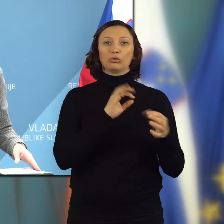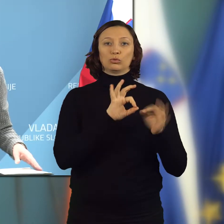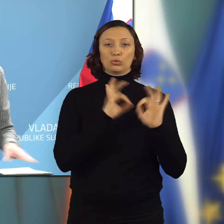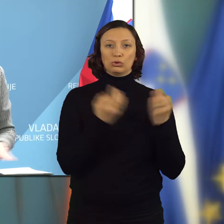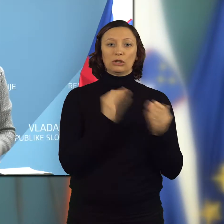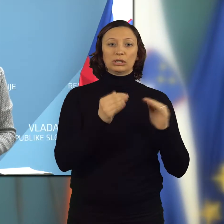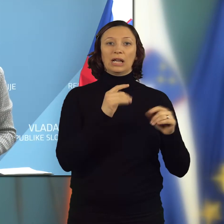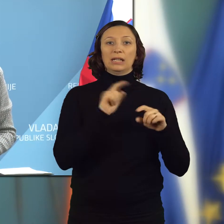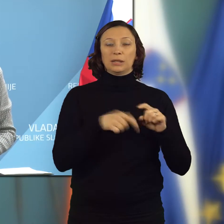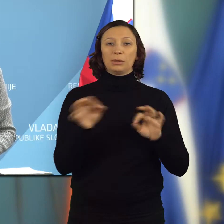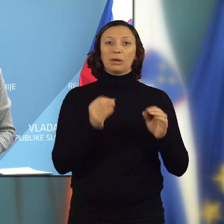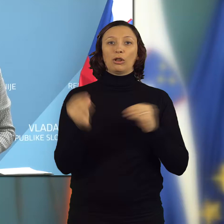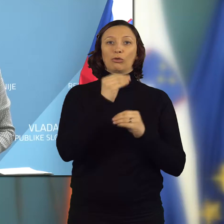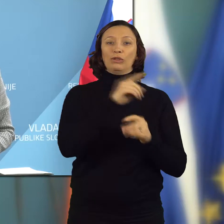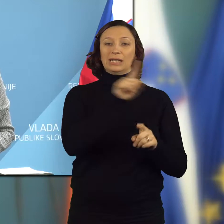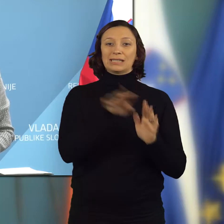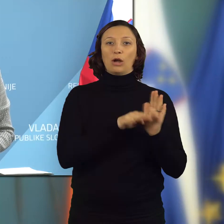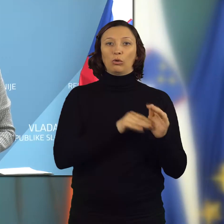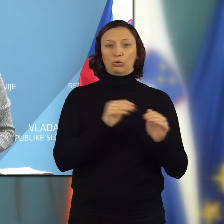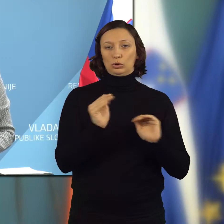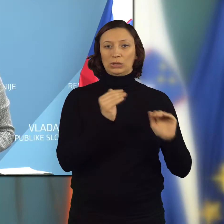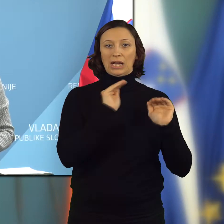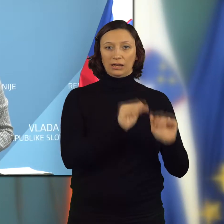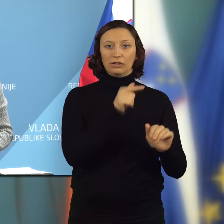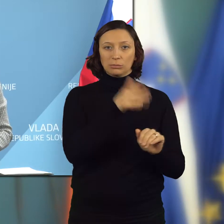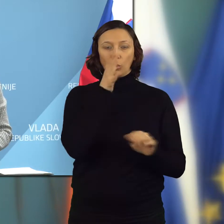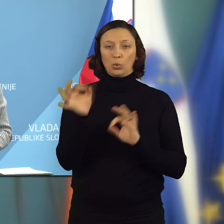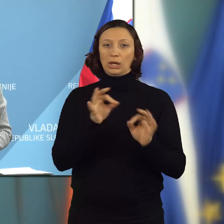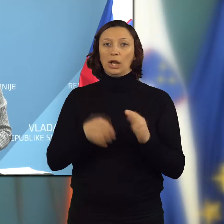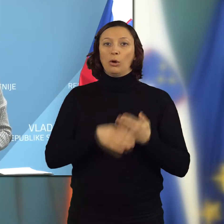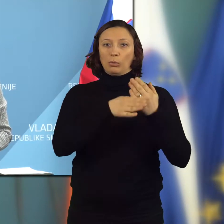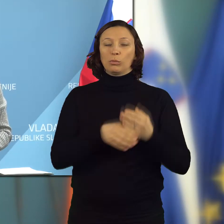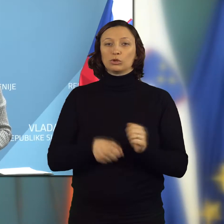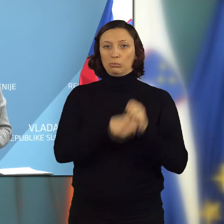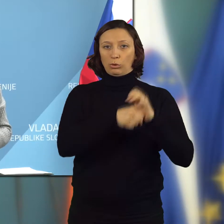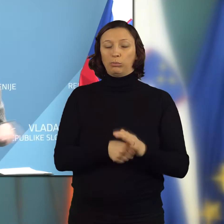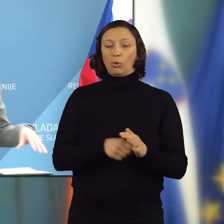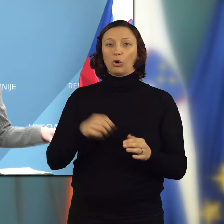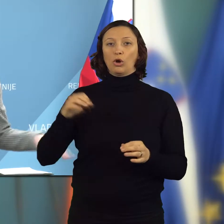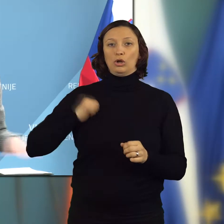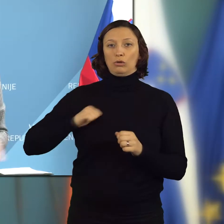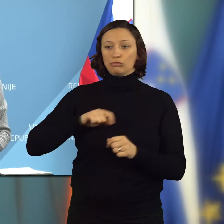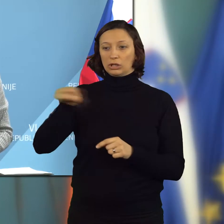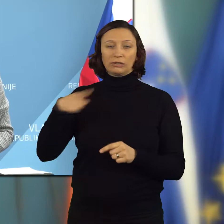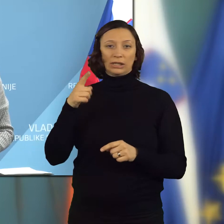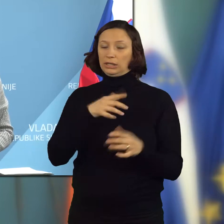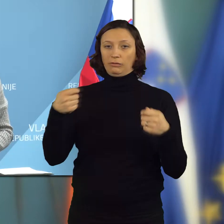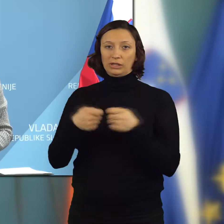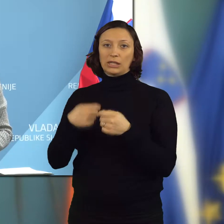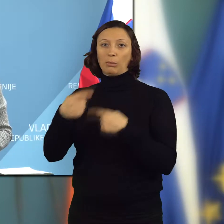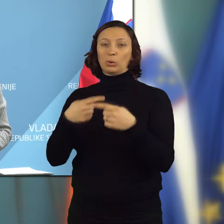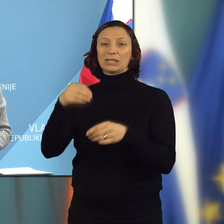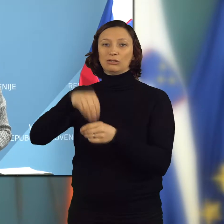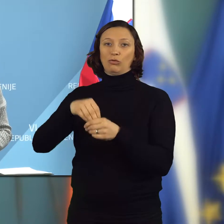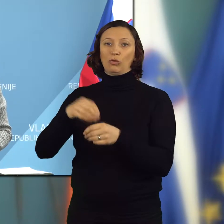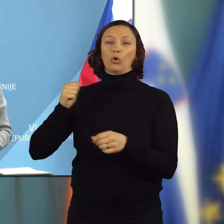zadeve pripravlja novelo zakona o socialnem varstvu, ki bo urejala pomoč in podporo žrtvam, ki ni vezana na procesno vlogo